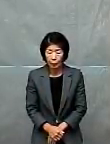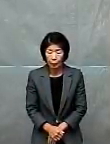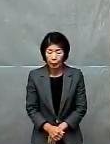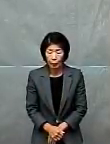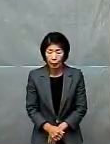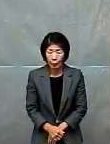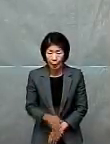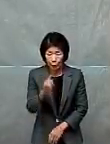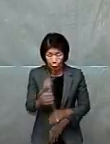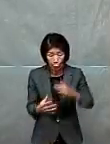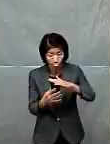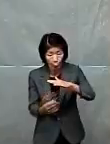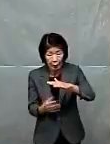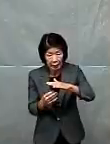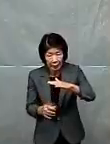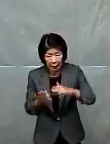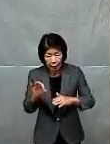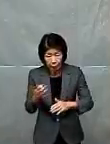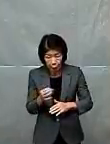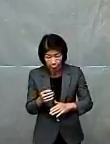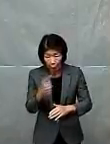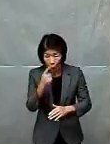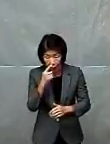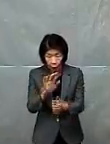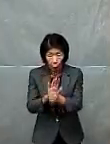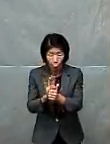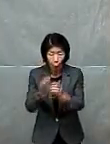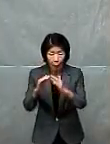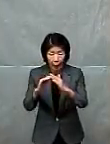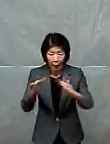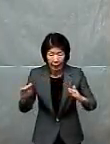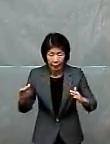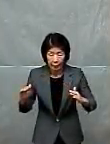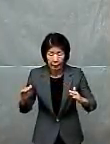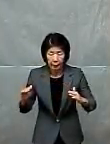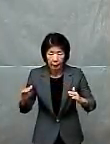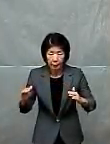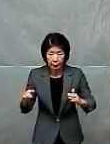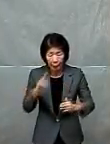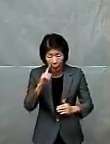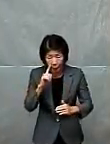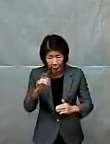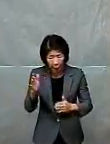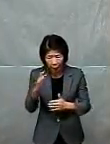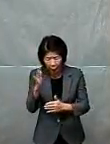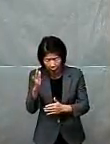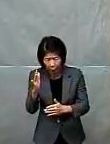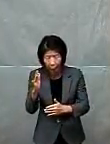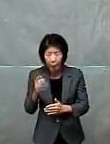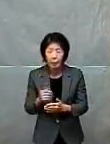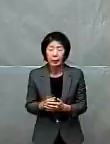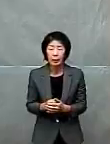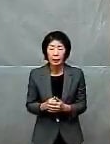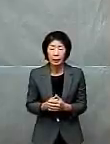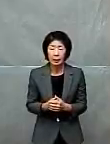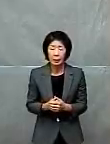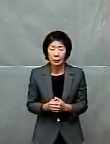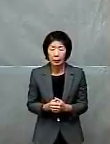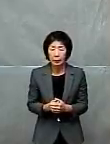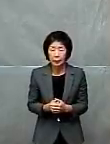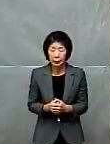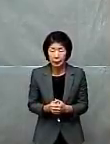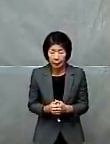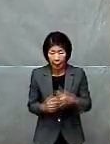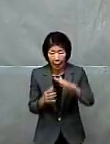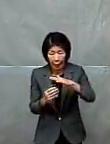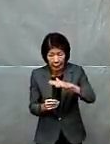その印刷物はちょっと私も講演会も見ていなかったもので、ちょっと印刷